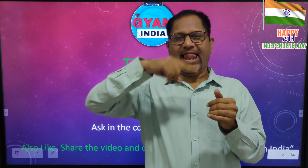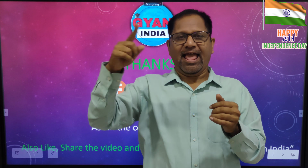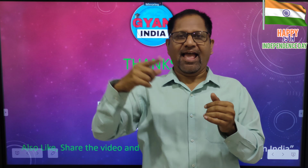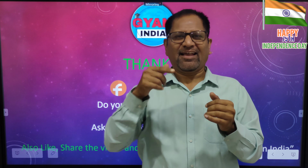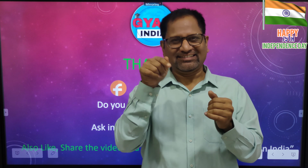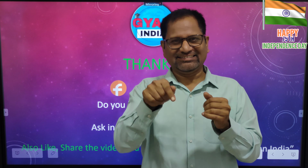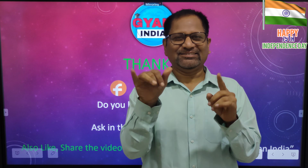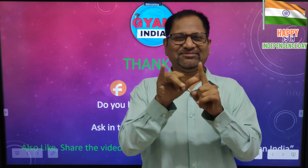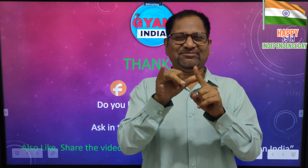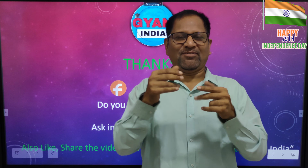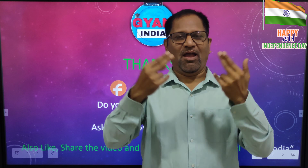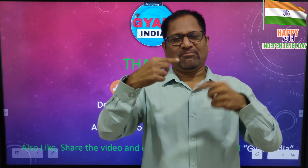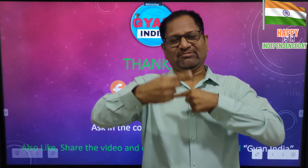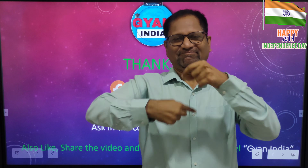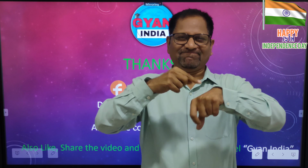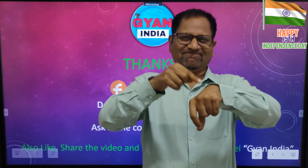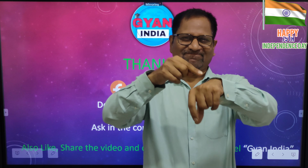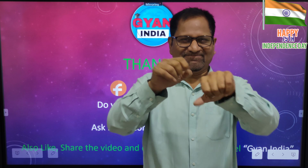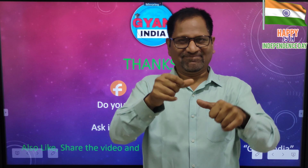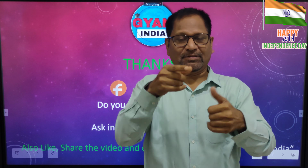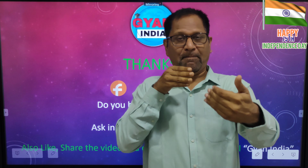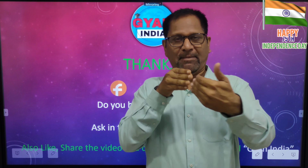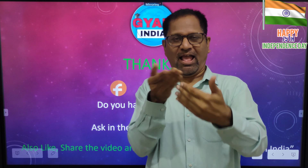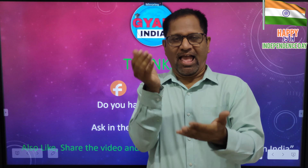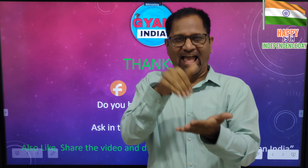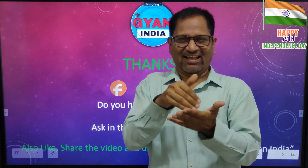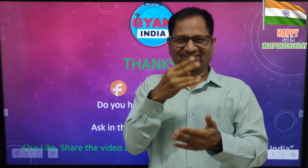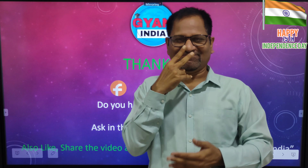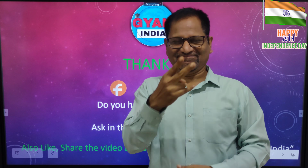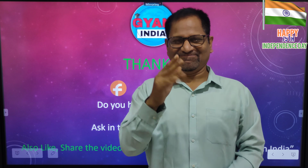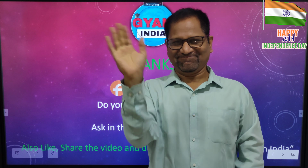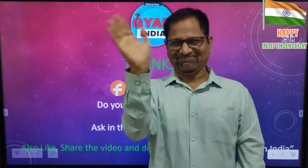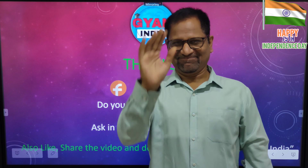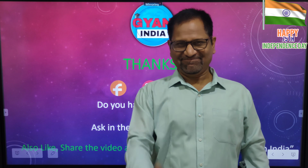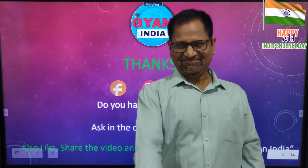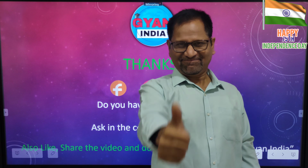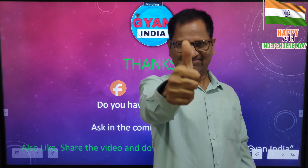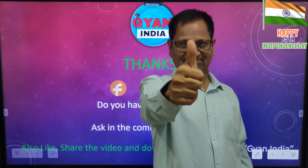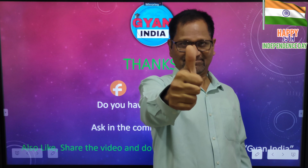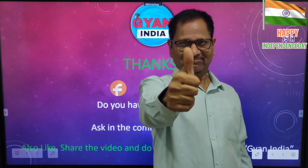दिव्यांगजनों की सेवा में यूट्यूब चैनल ज्ञान इंडिया पर शाम को 5 बजे। धन्यवाद।